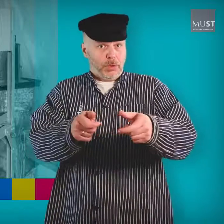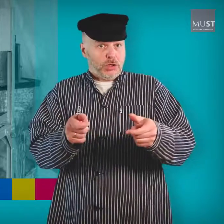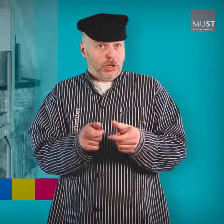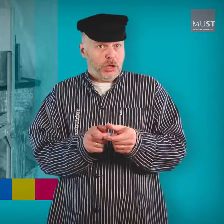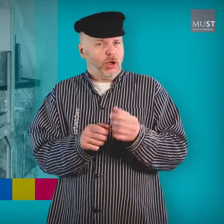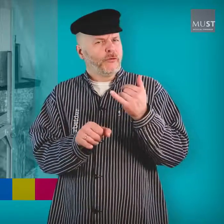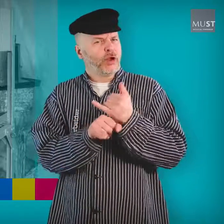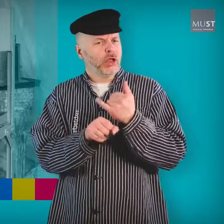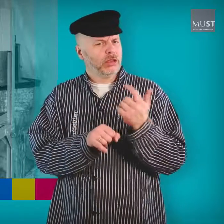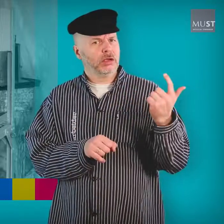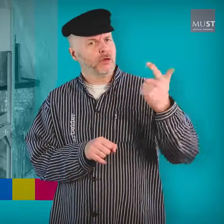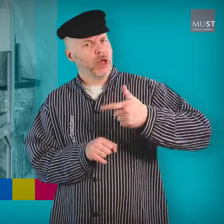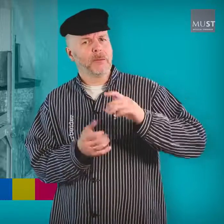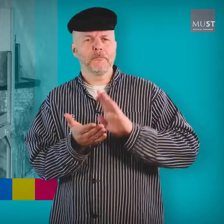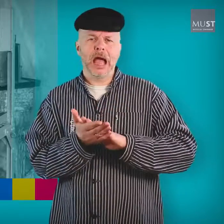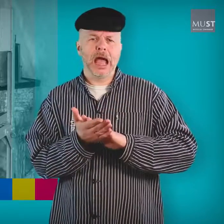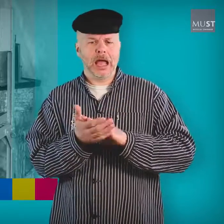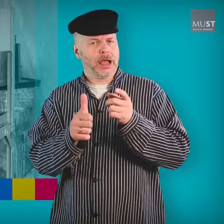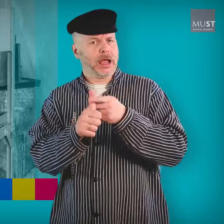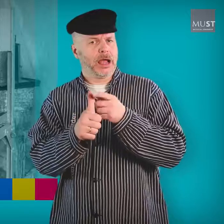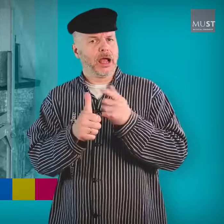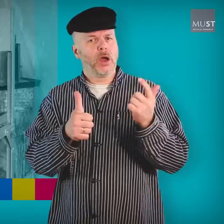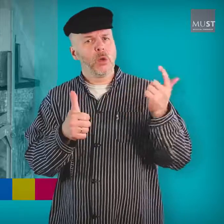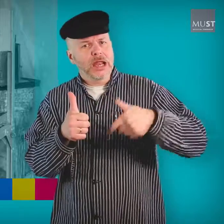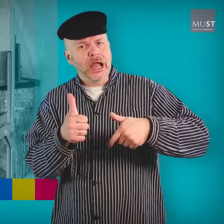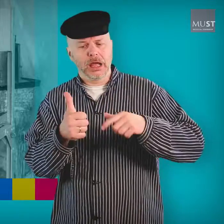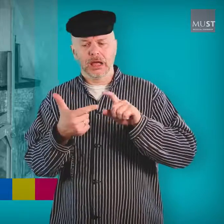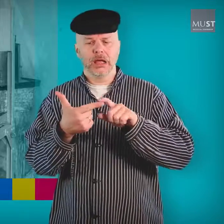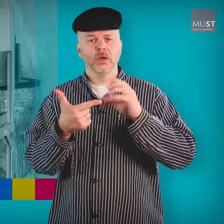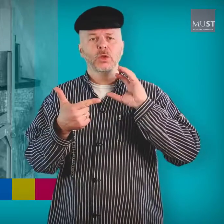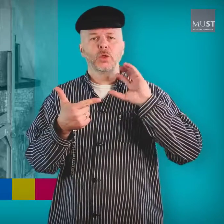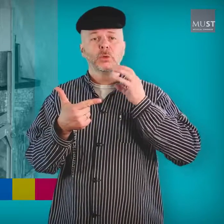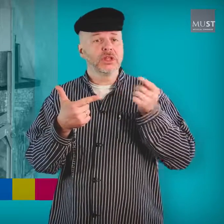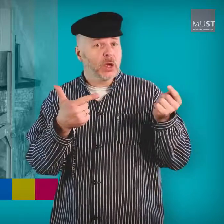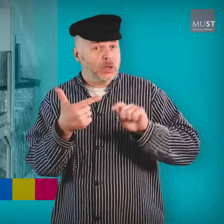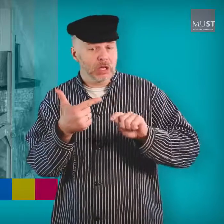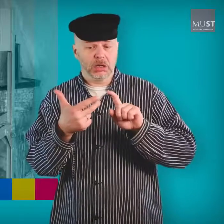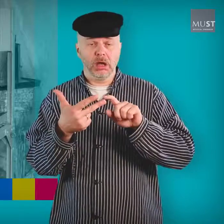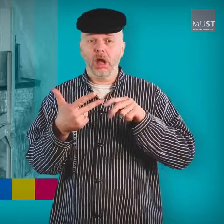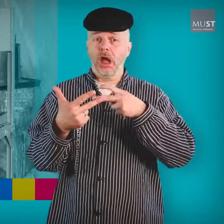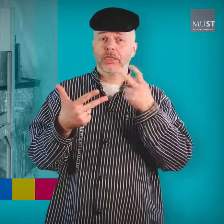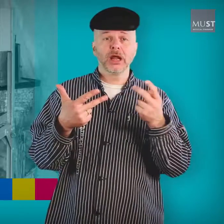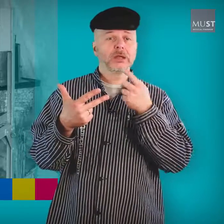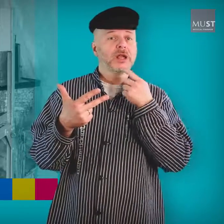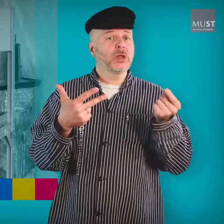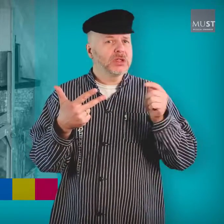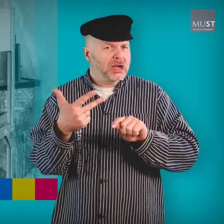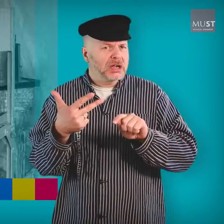å sikre at fisken ble omsluttet av olje, tomatsaus eller andre smaksauser, ble sausene fylt i